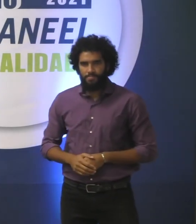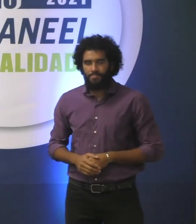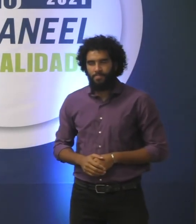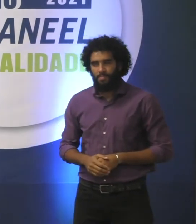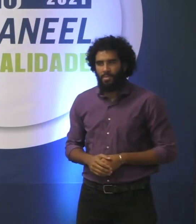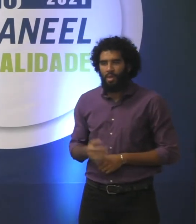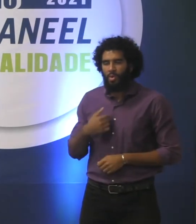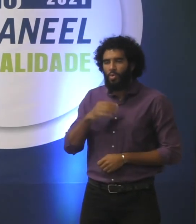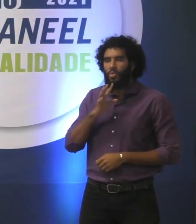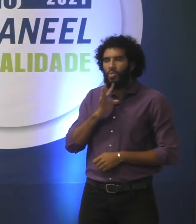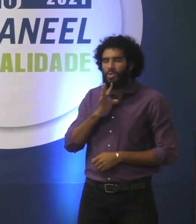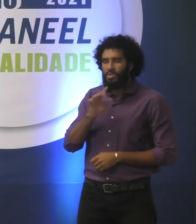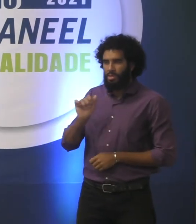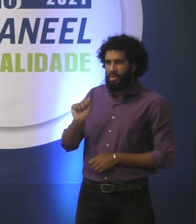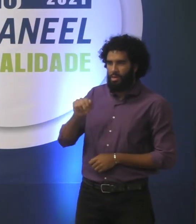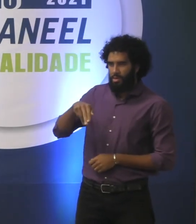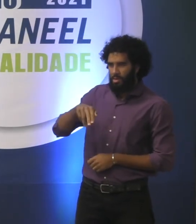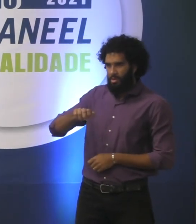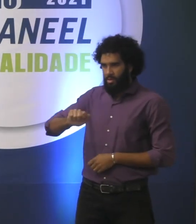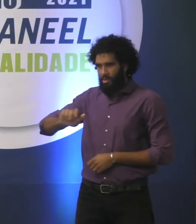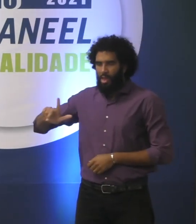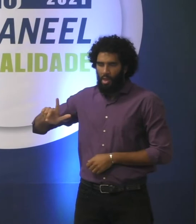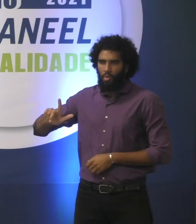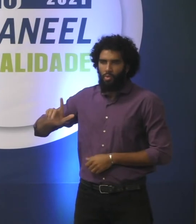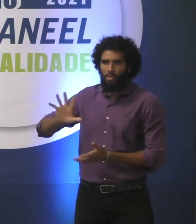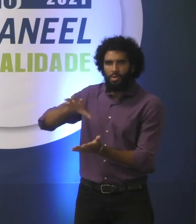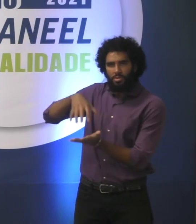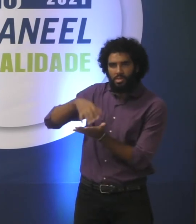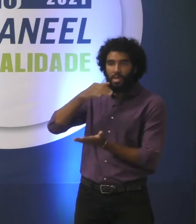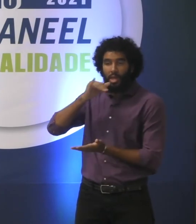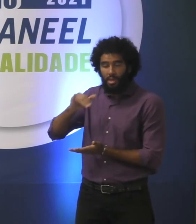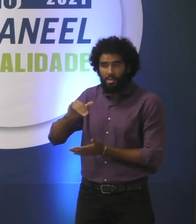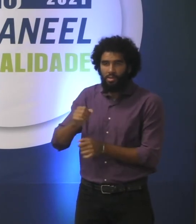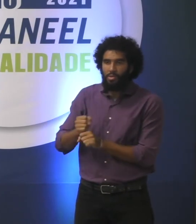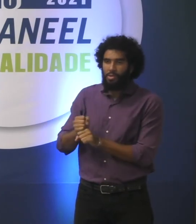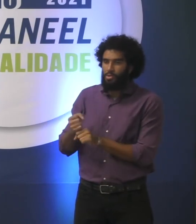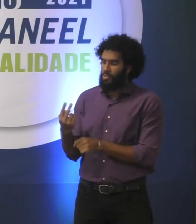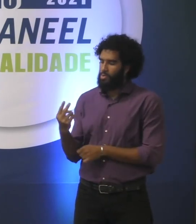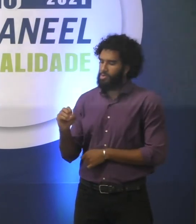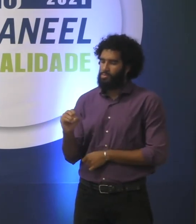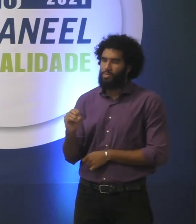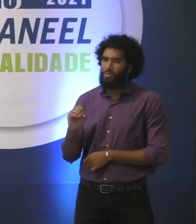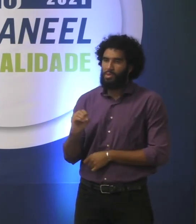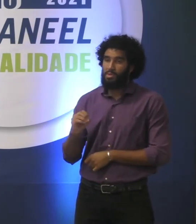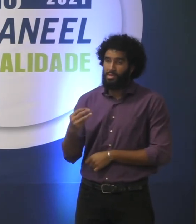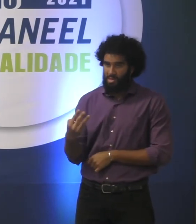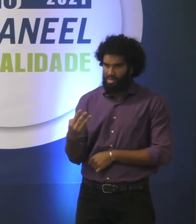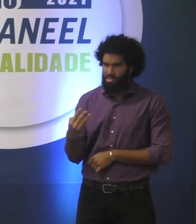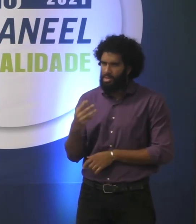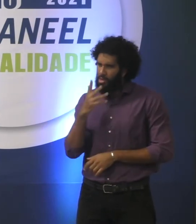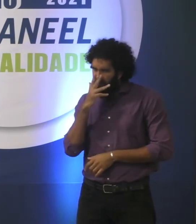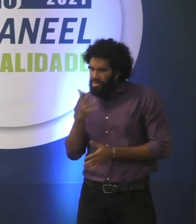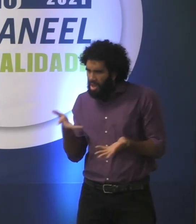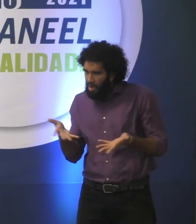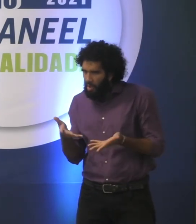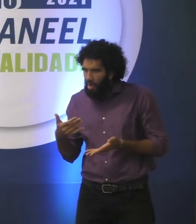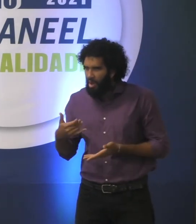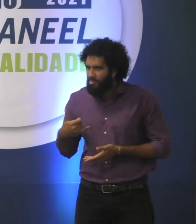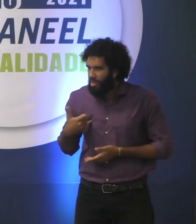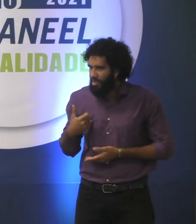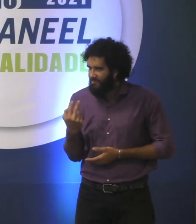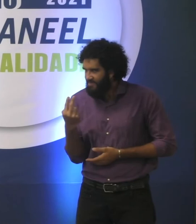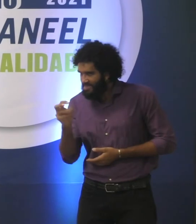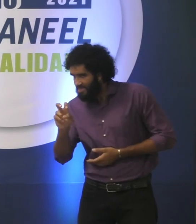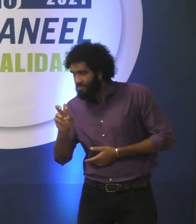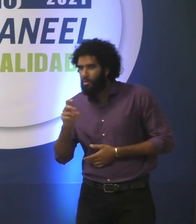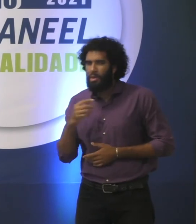conheci a ANEEL em 2003, a ANEEL acho que esse ano faz 25 anos, e vi também a evolução,